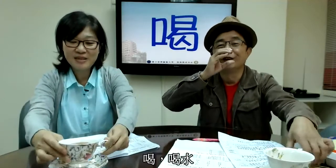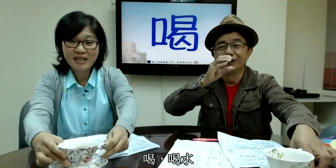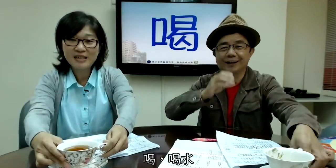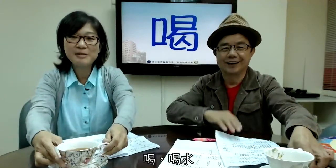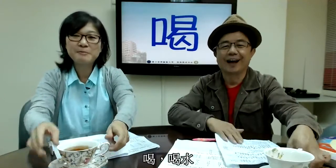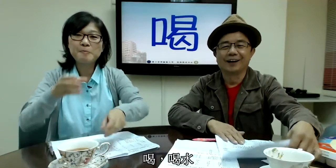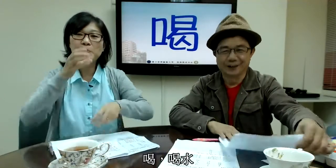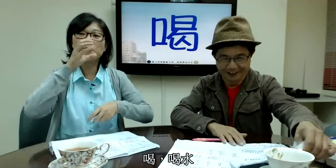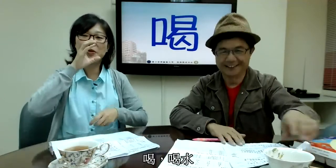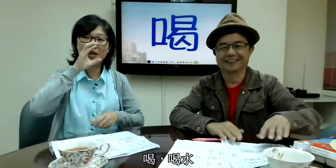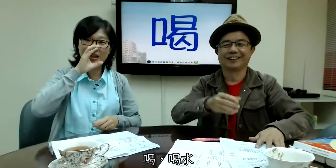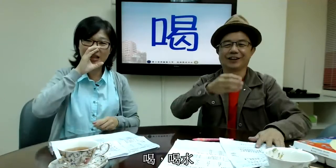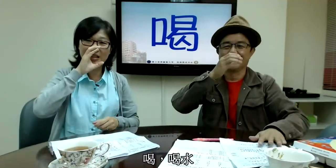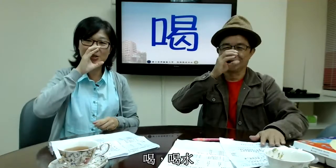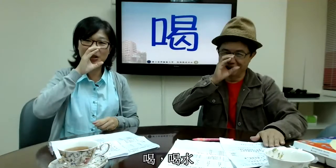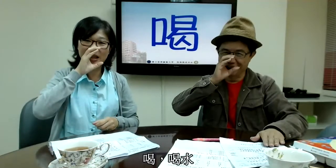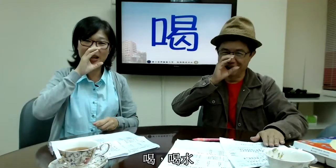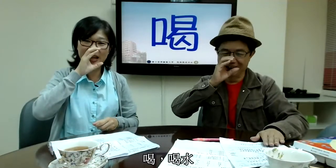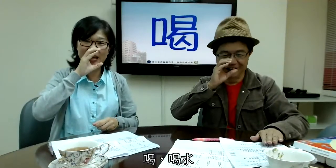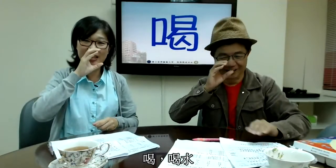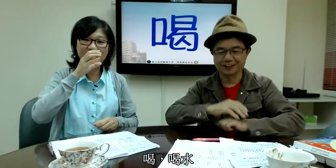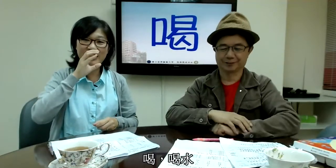喝，喝水，喝。